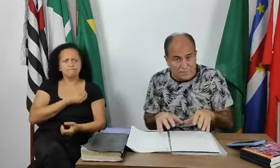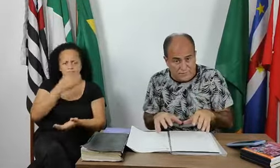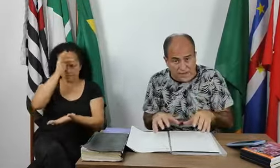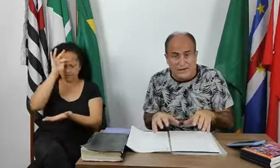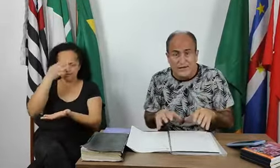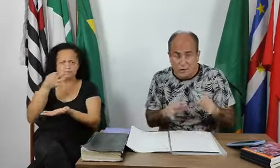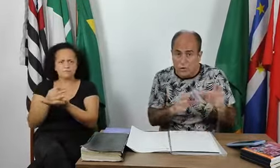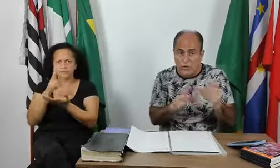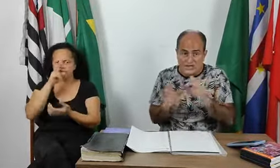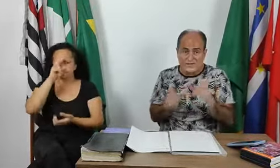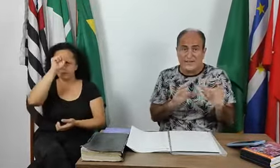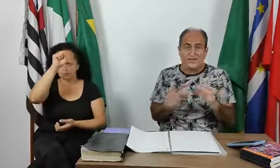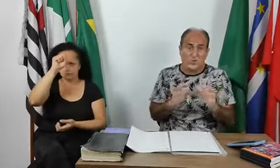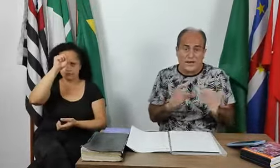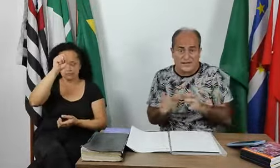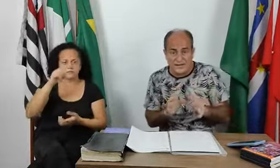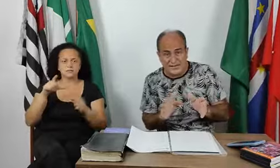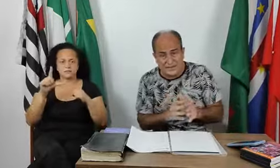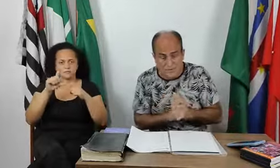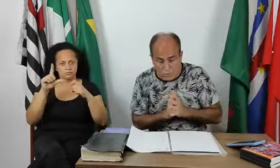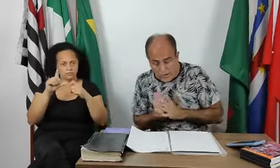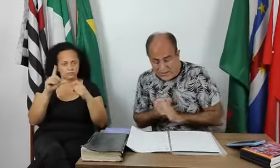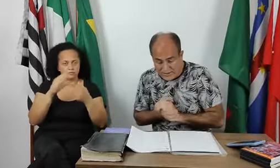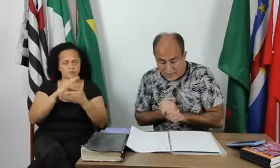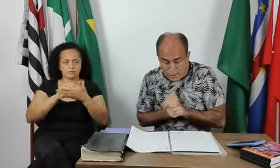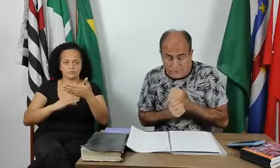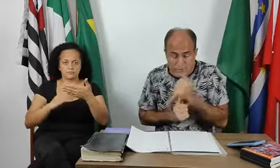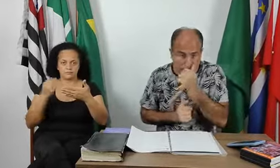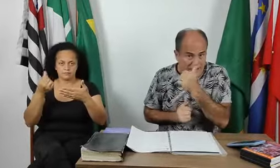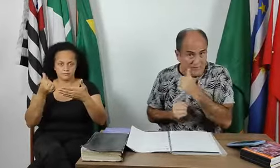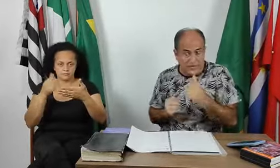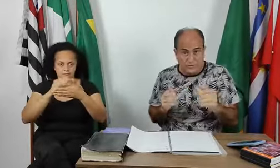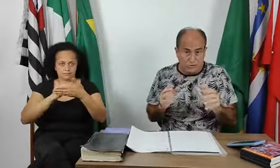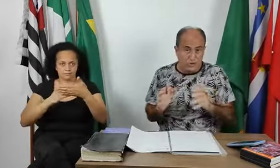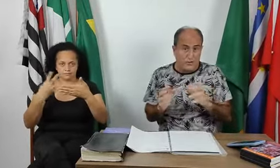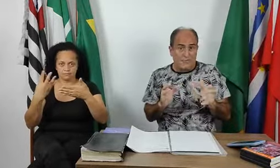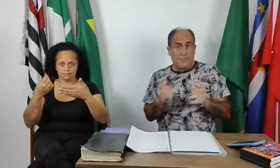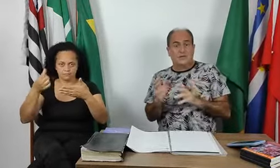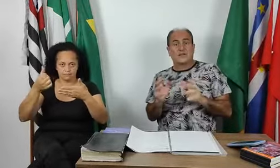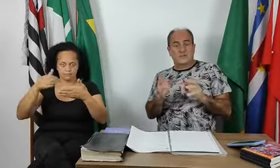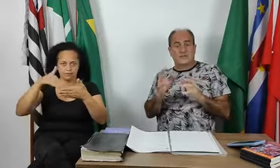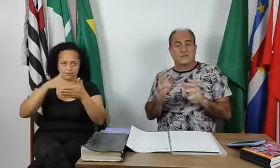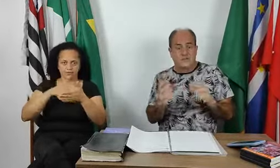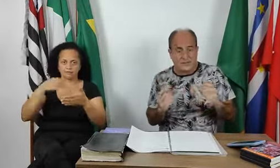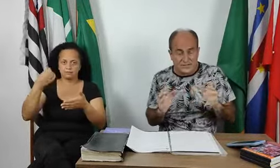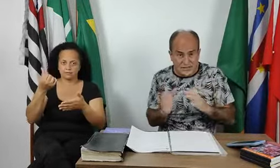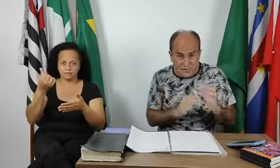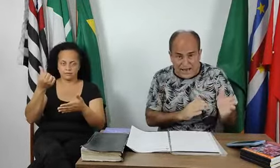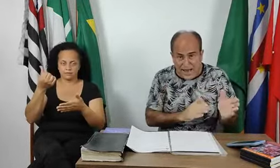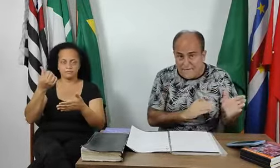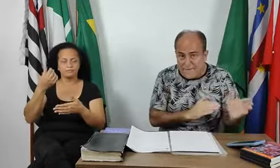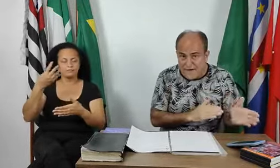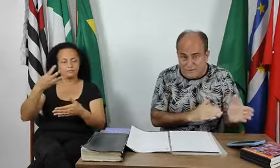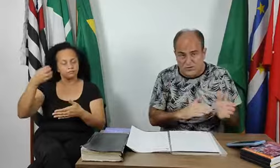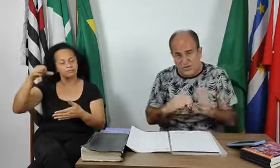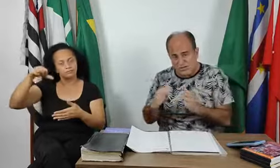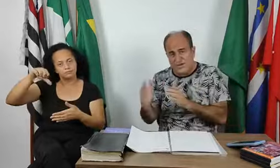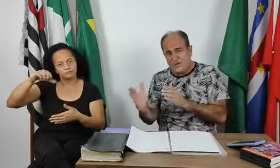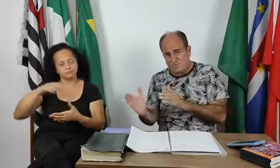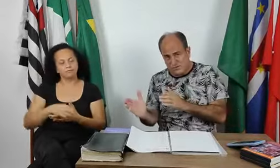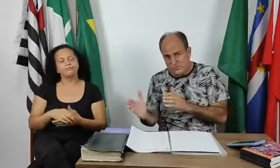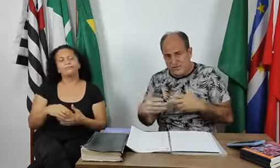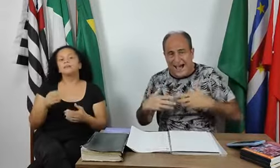nossa fé, Lucas 6, 46 ao 49. Falamos sobre a importância de você separar a fé dos